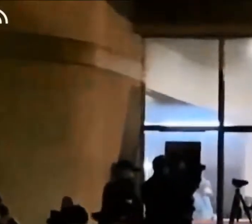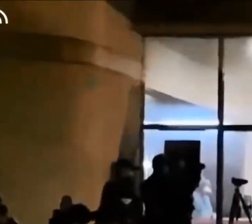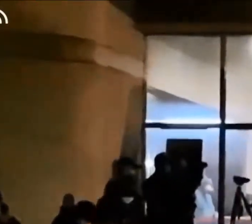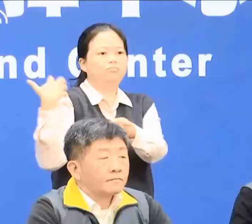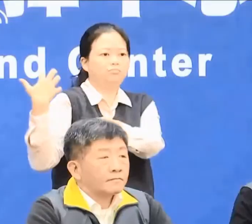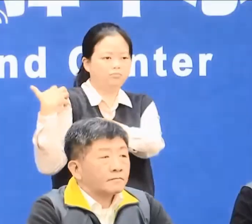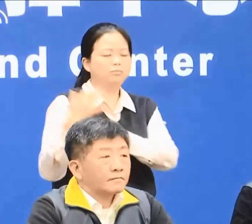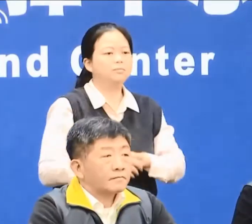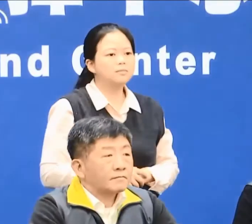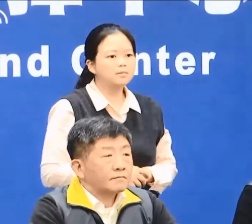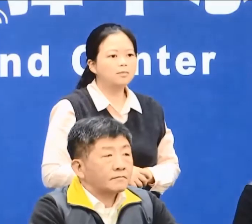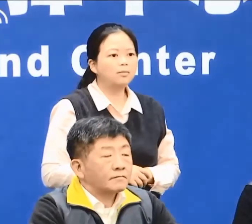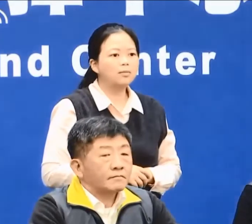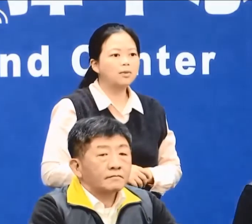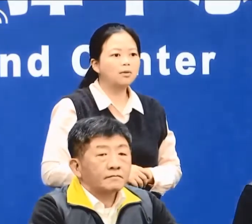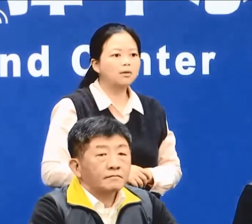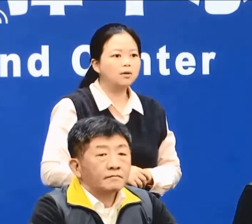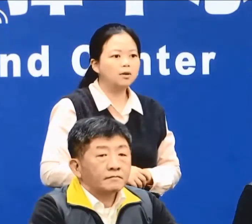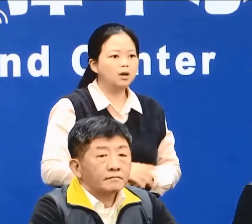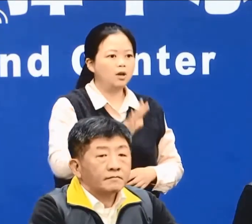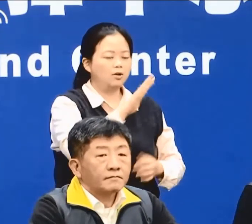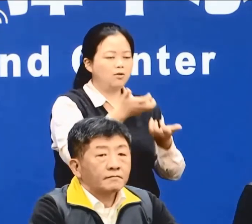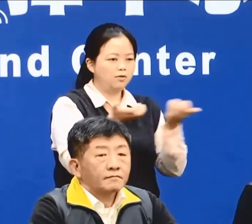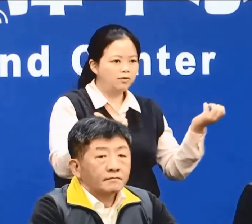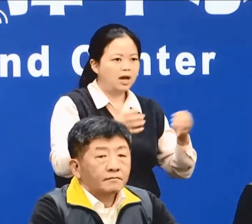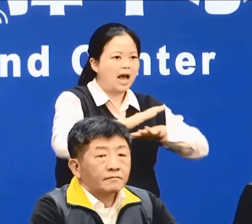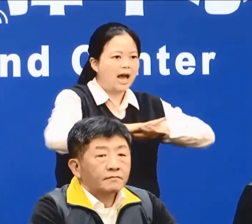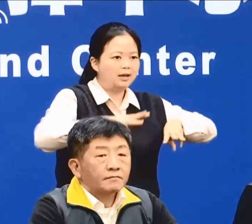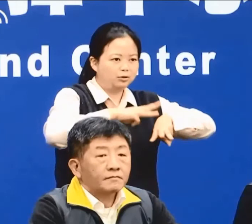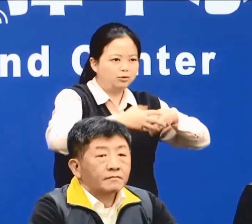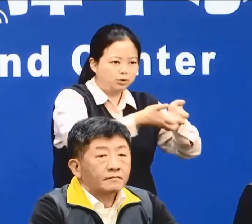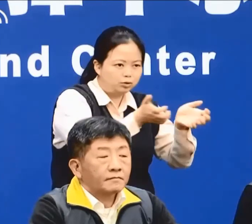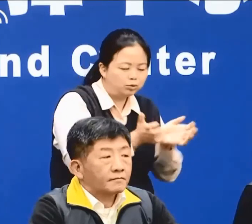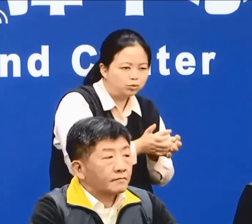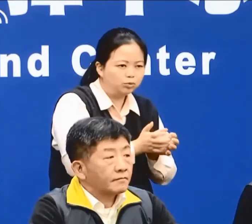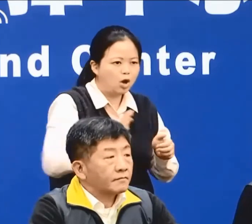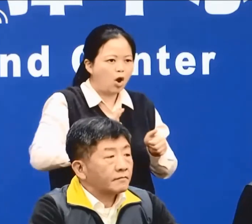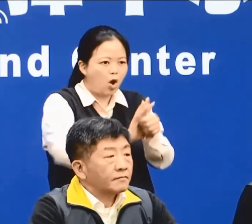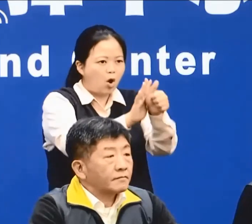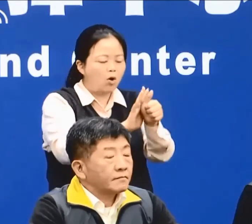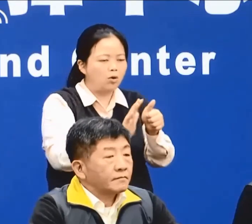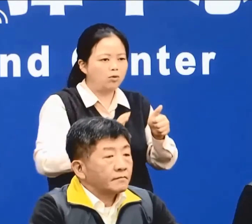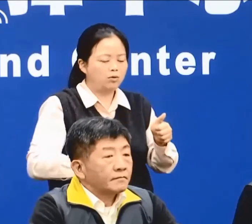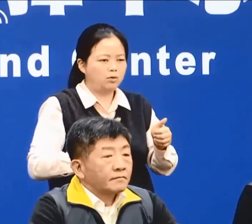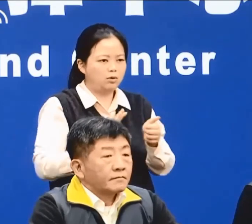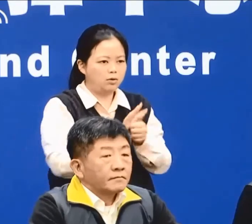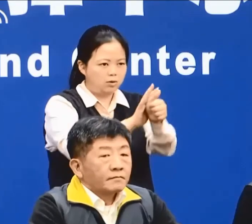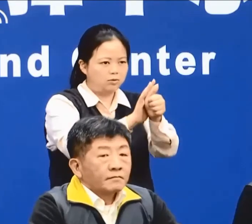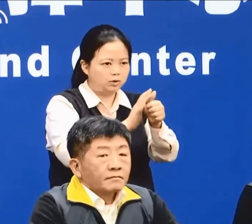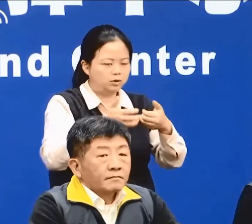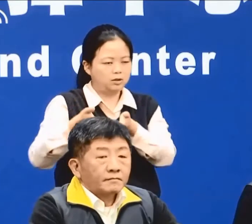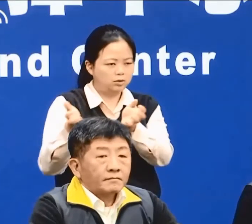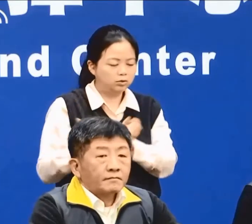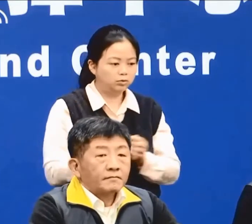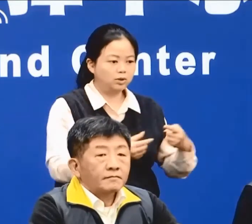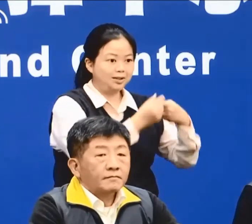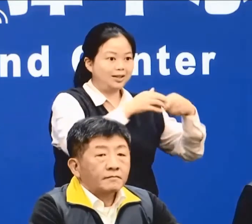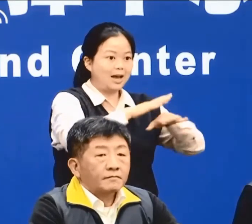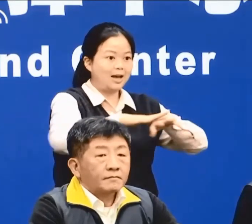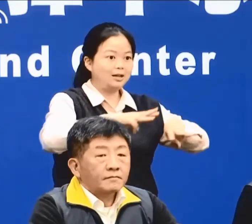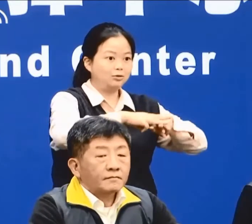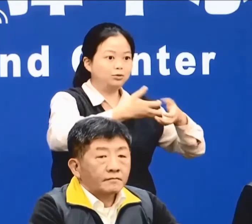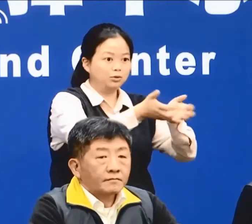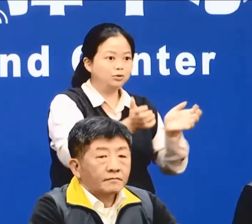隔離されています安全増法人族声そうも腎臓ざくり先には安全か